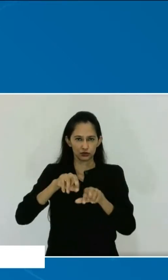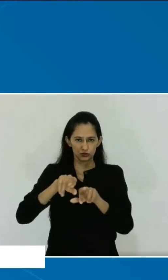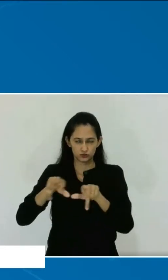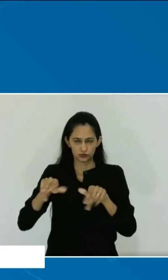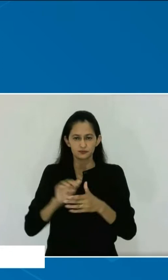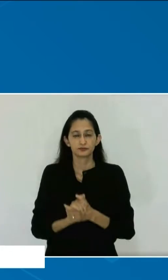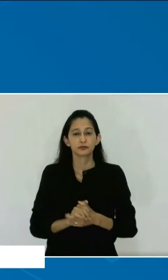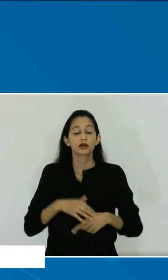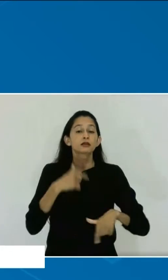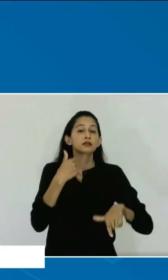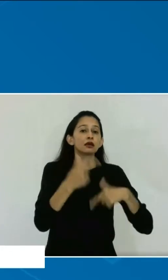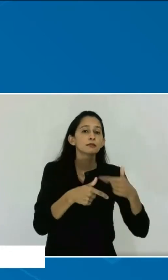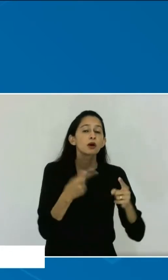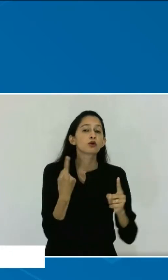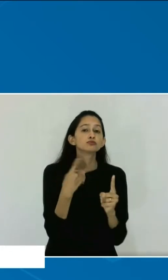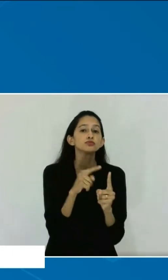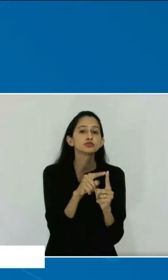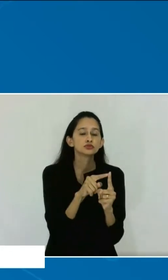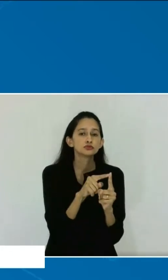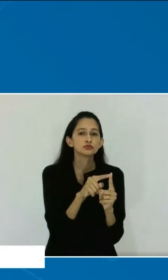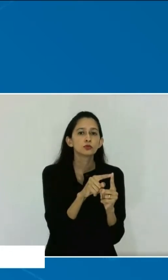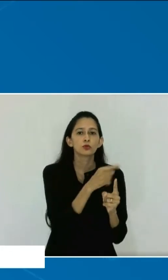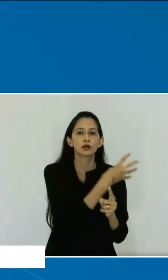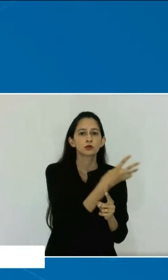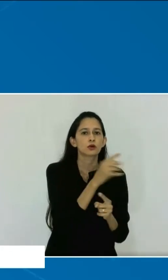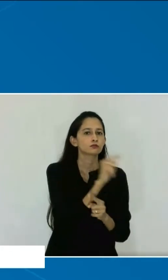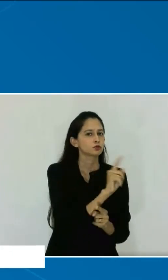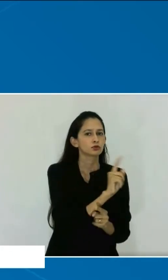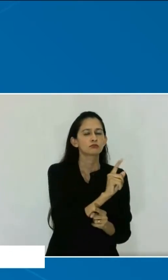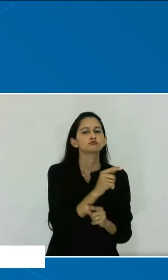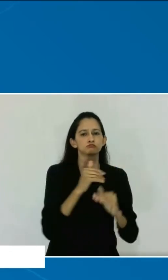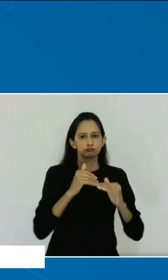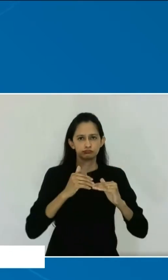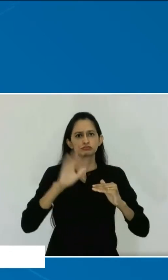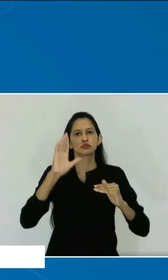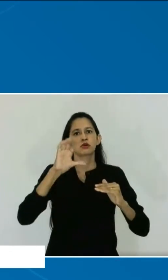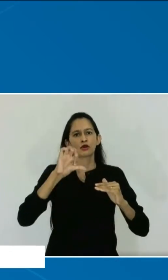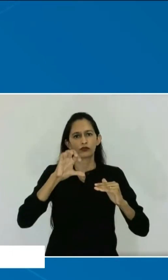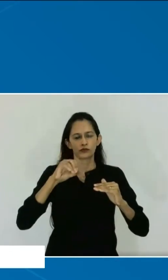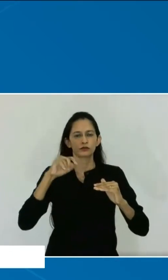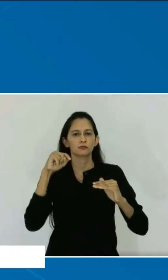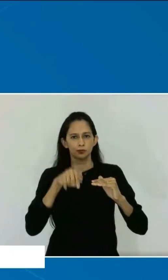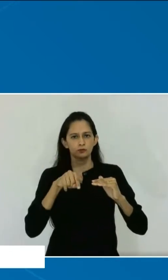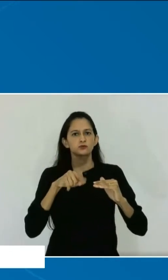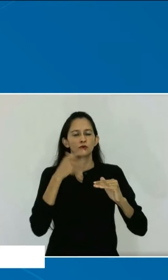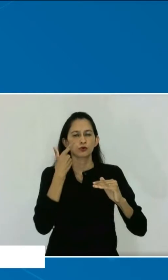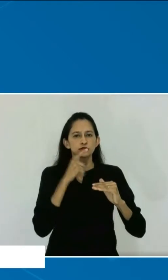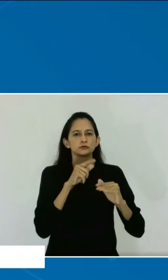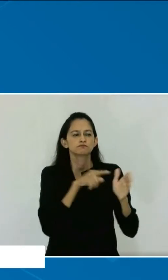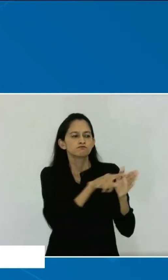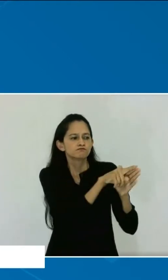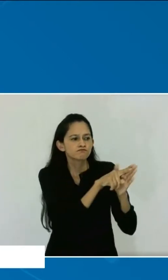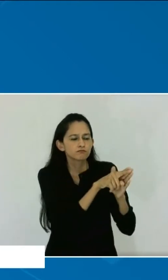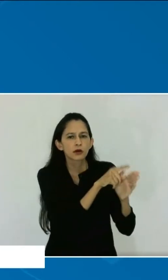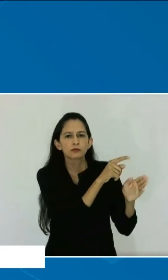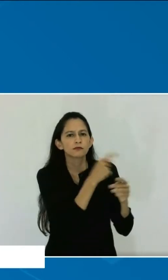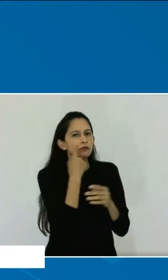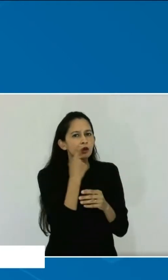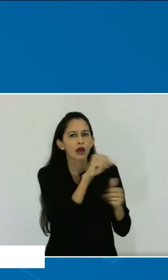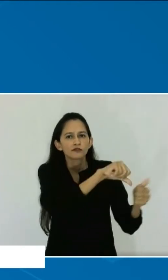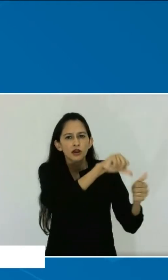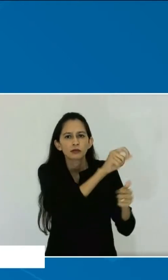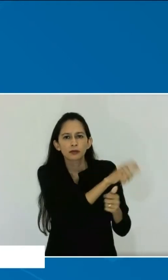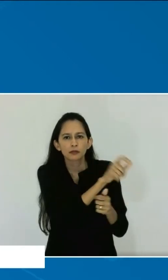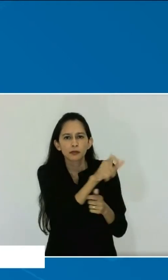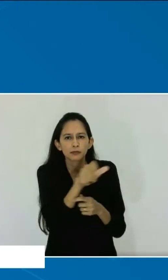geral é chegar a aproximadamente 90 mil testes, né? Então, a gente está nessa luta. Nós também desenvolvemos várias